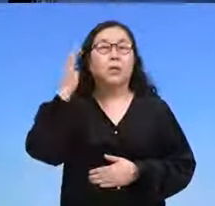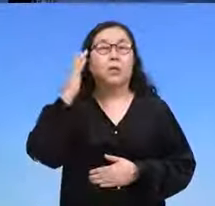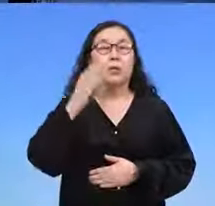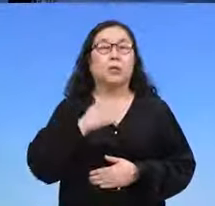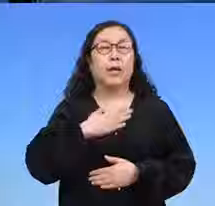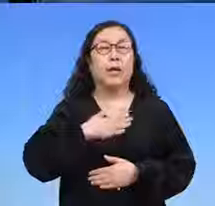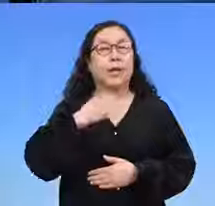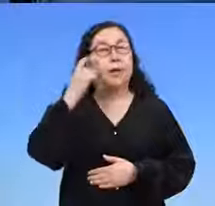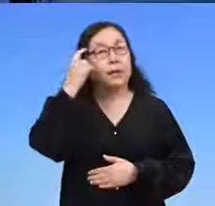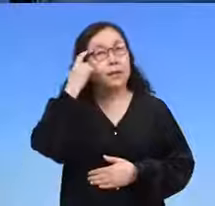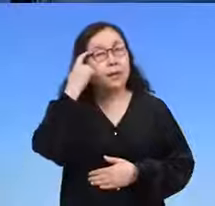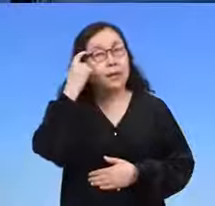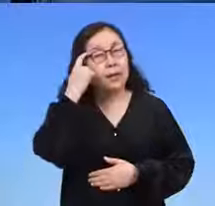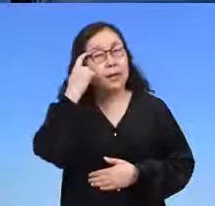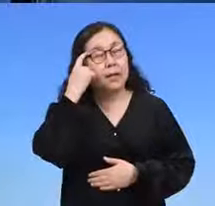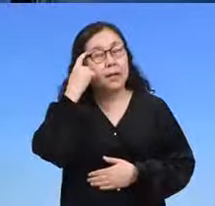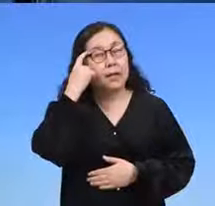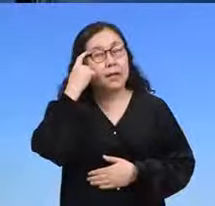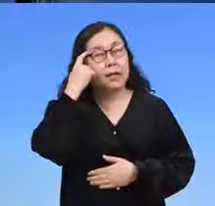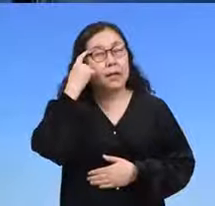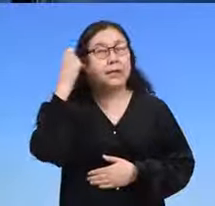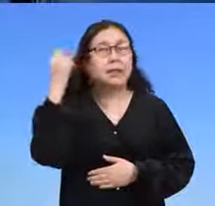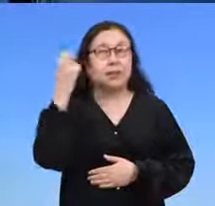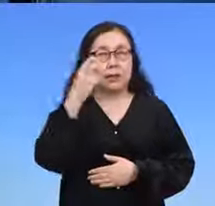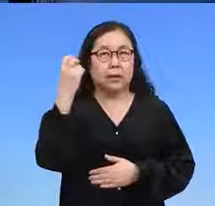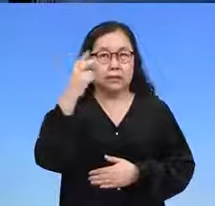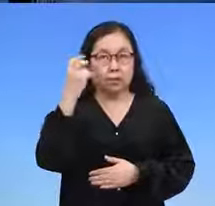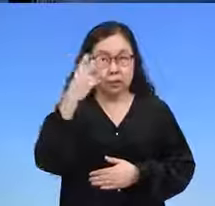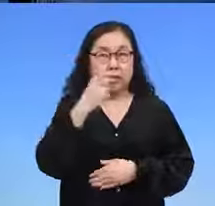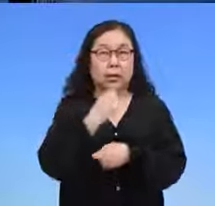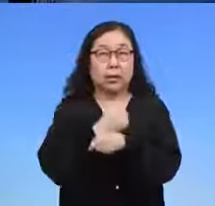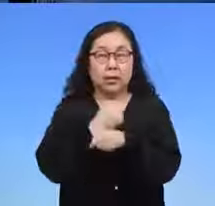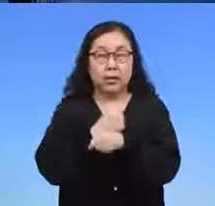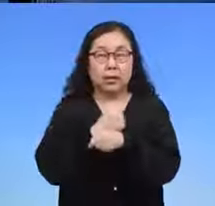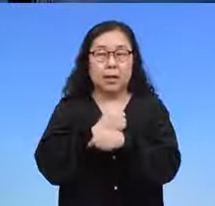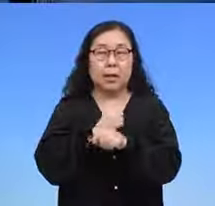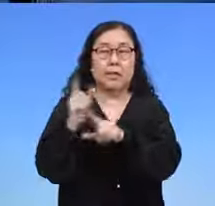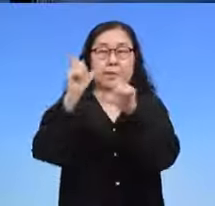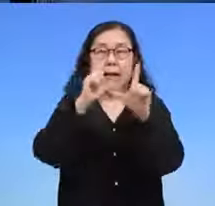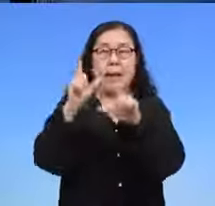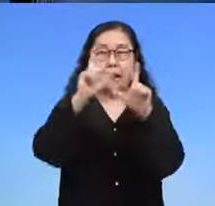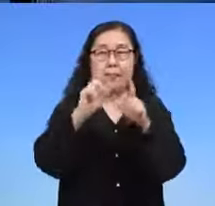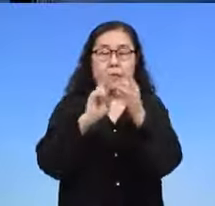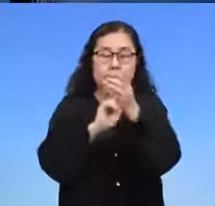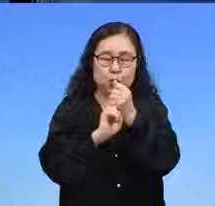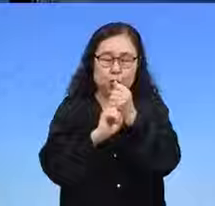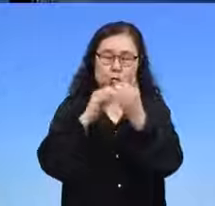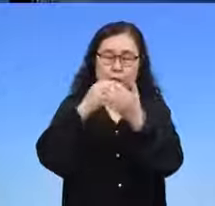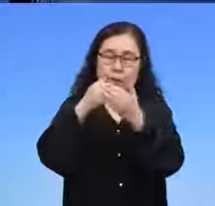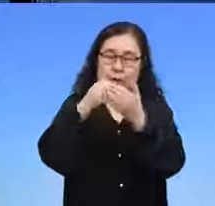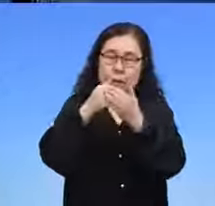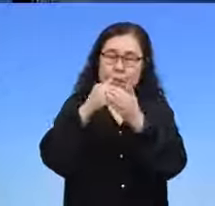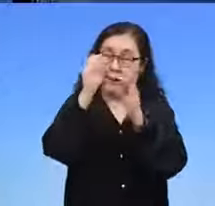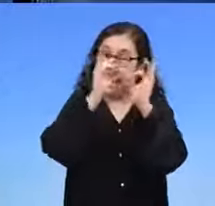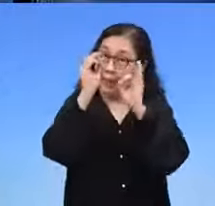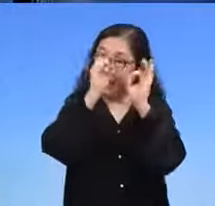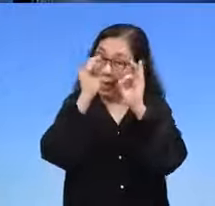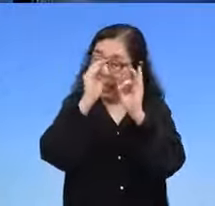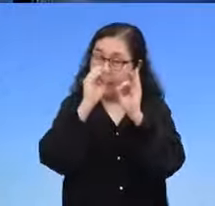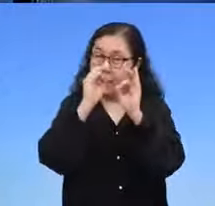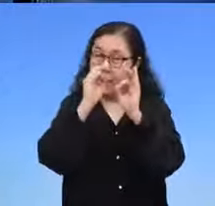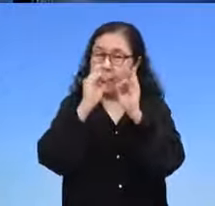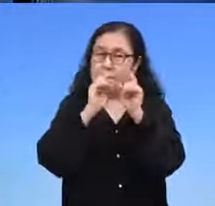요즘 제 머리에서 종종 되뇌어지는 것들 중에 그 인생은 숨은 그림 찾기다. 이게